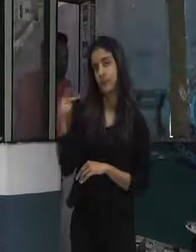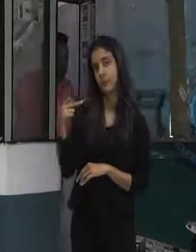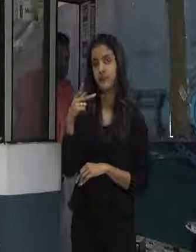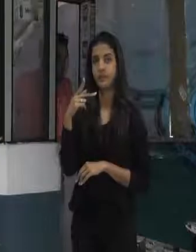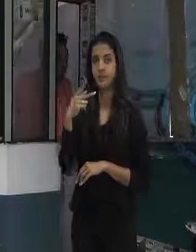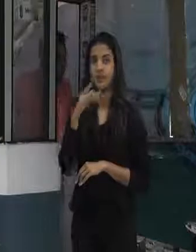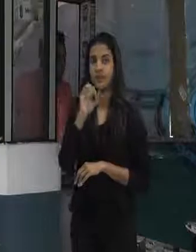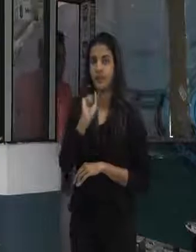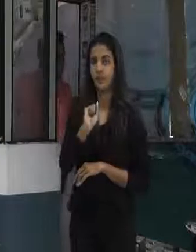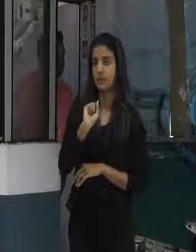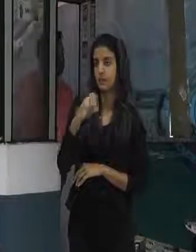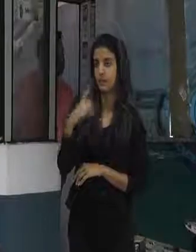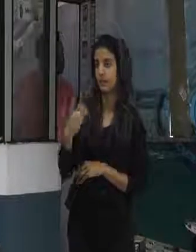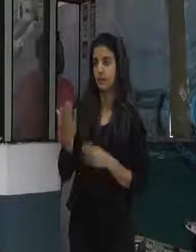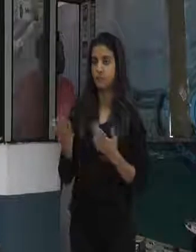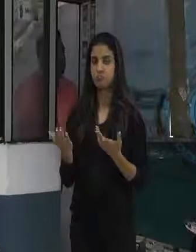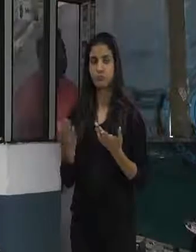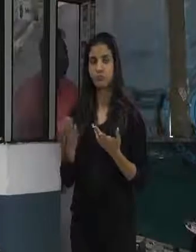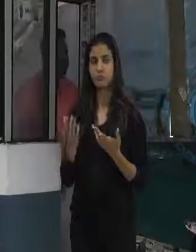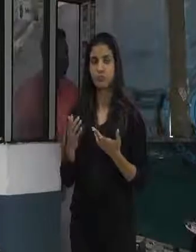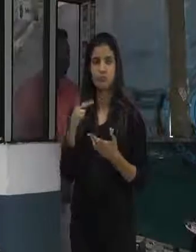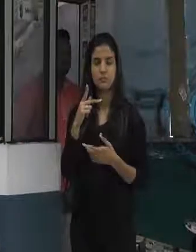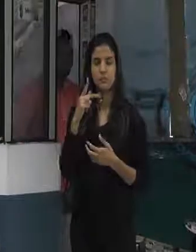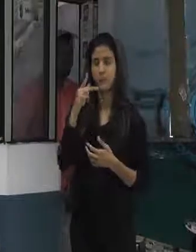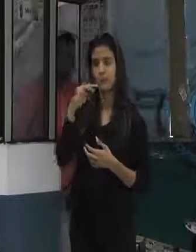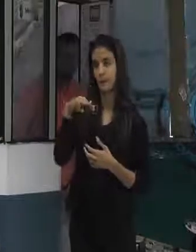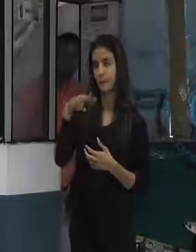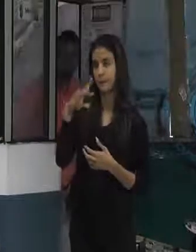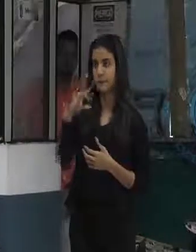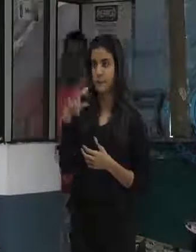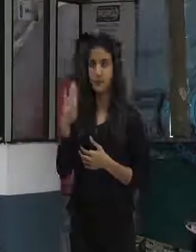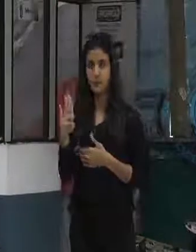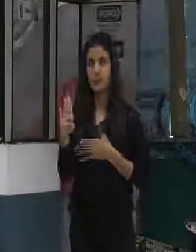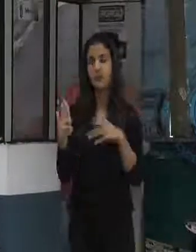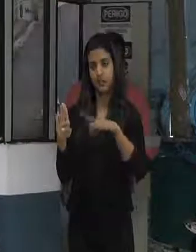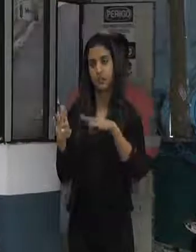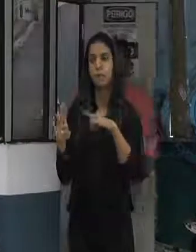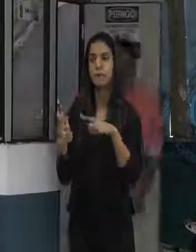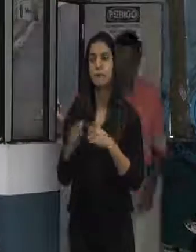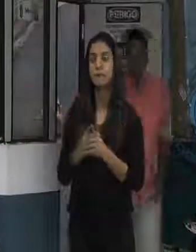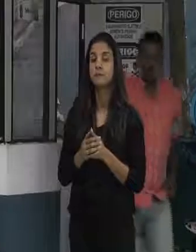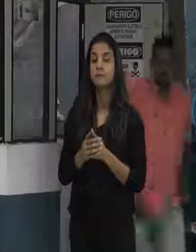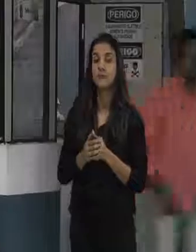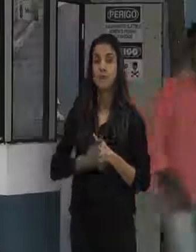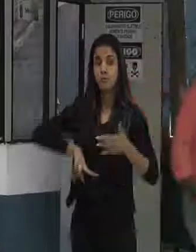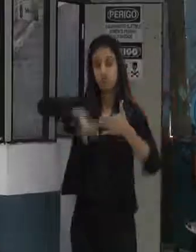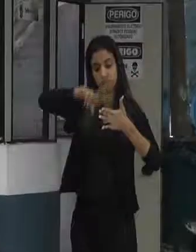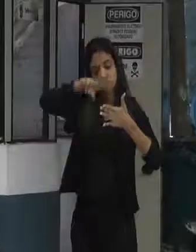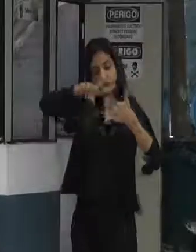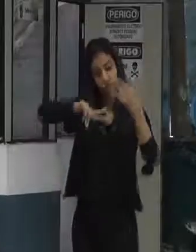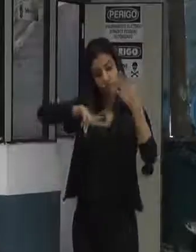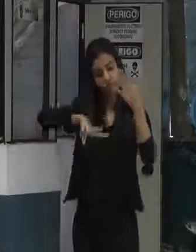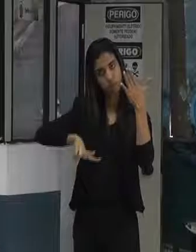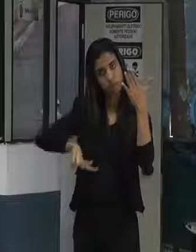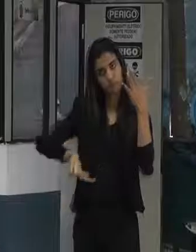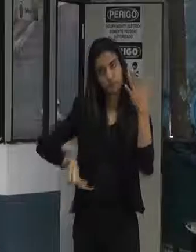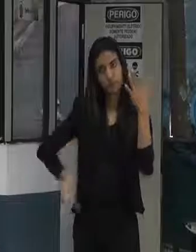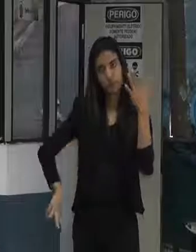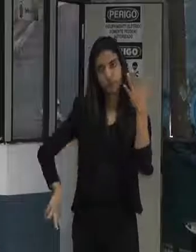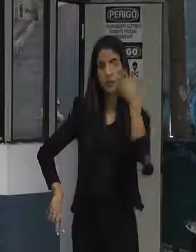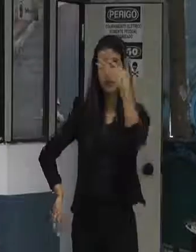PSD e MDB, verificar a lista de condenados e